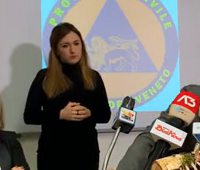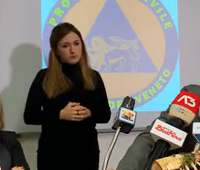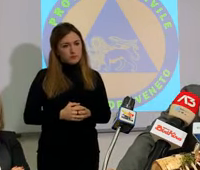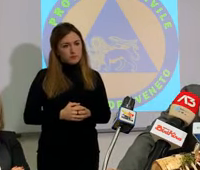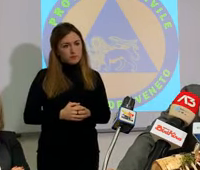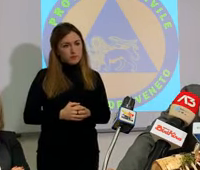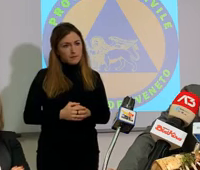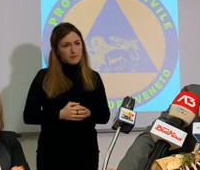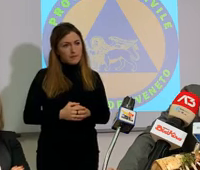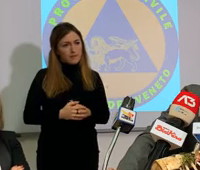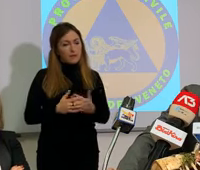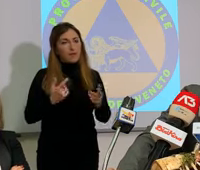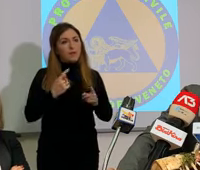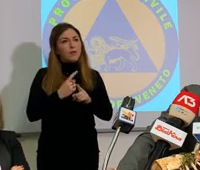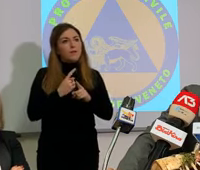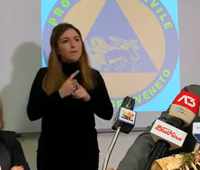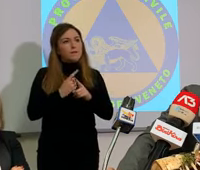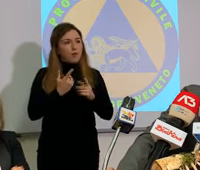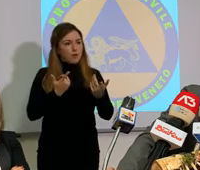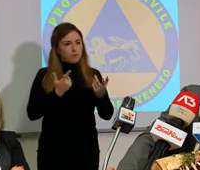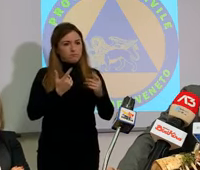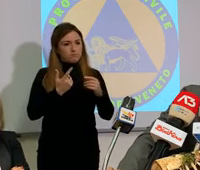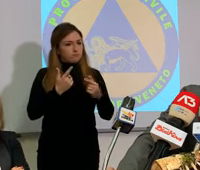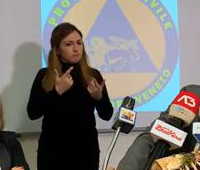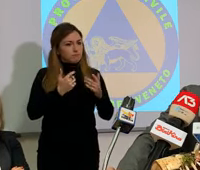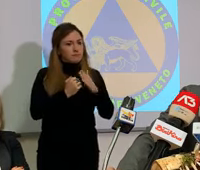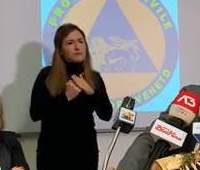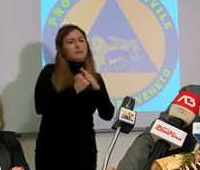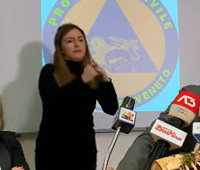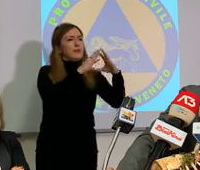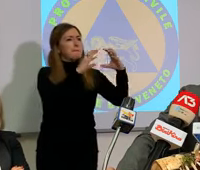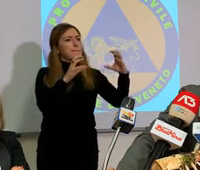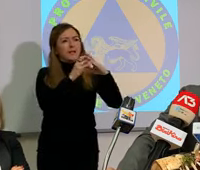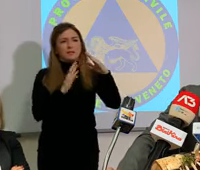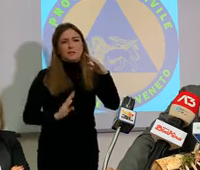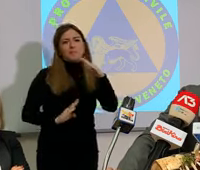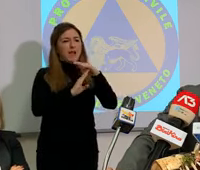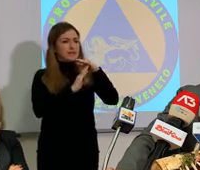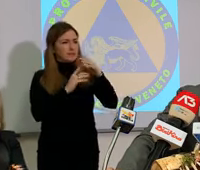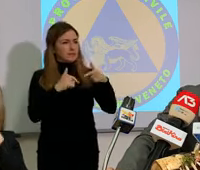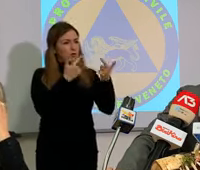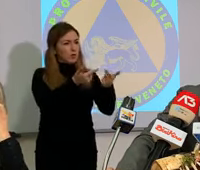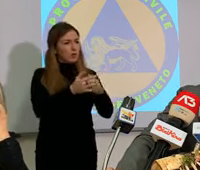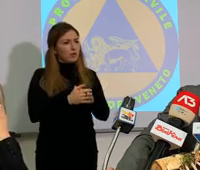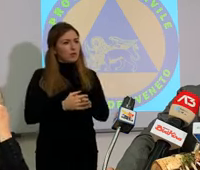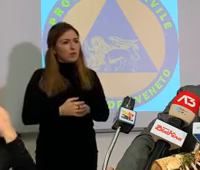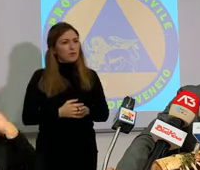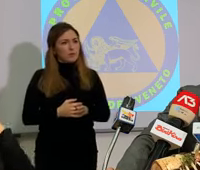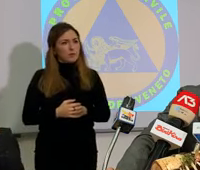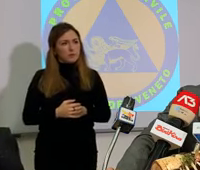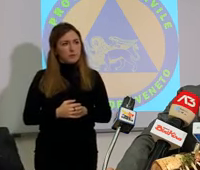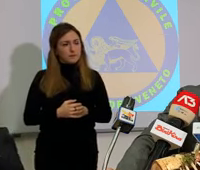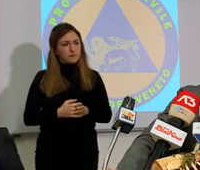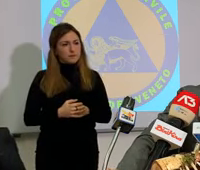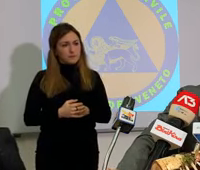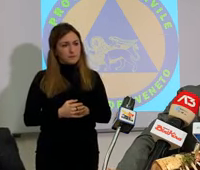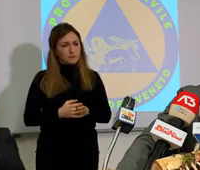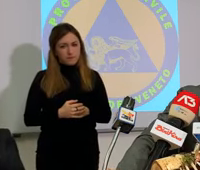portare a casa massimo possibile per le imprese ragazzi perché qua fa tutti gli eroi come ho detto l'altro giorno col portafoglio degli altri